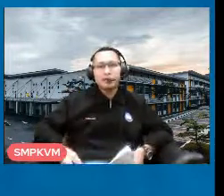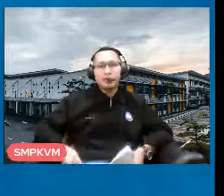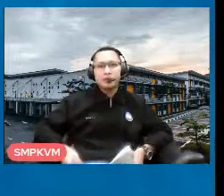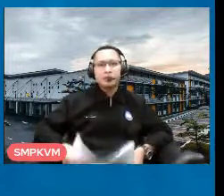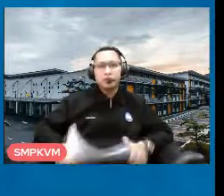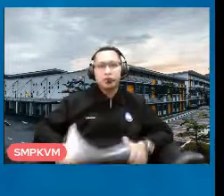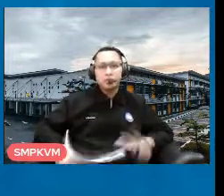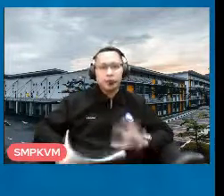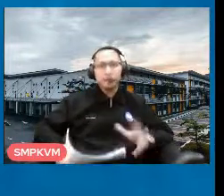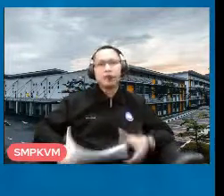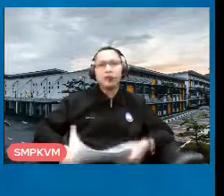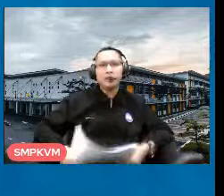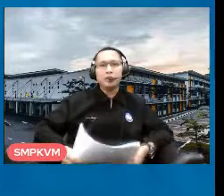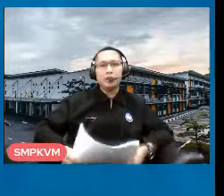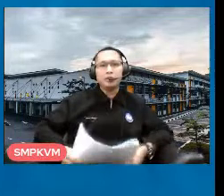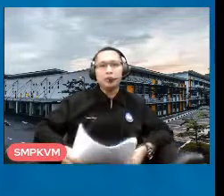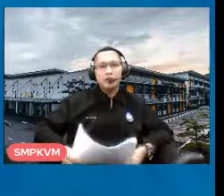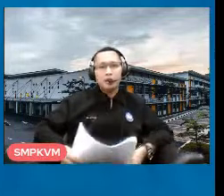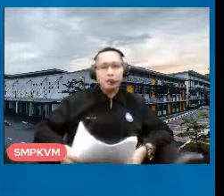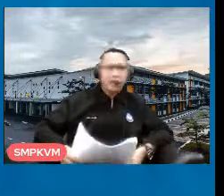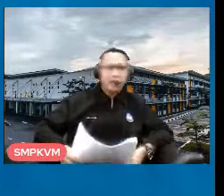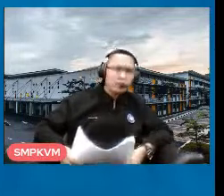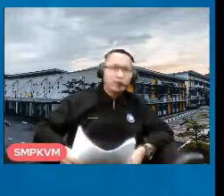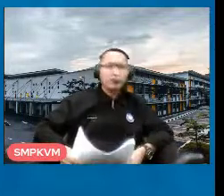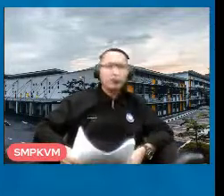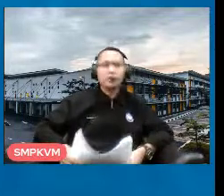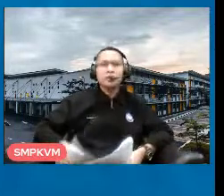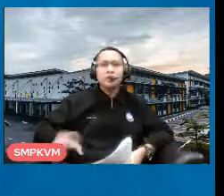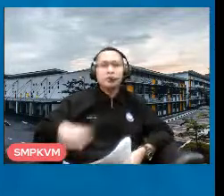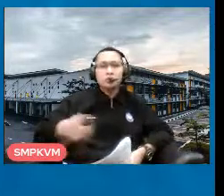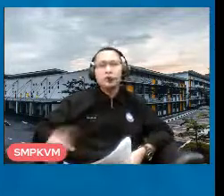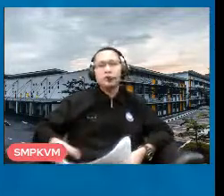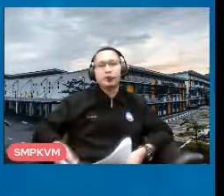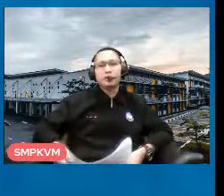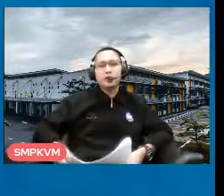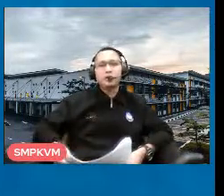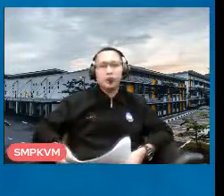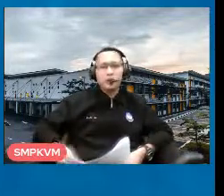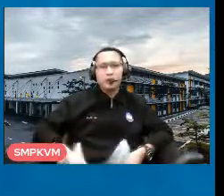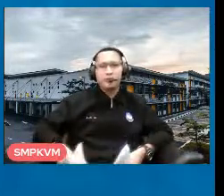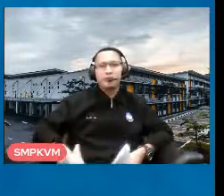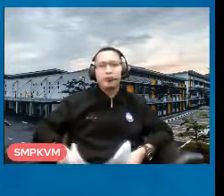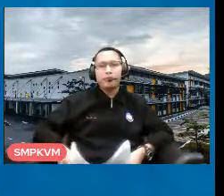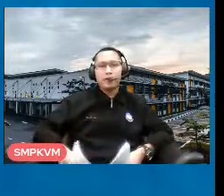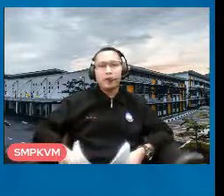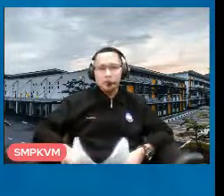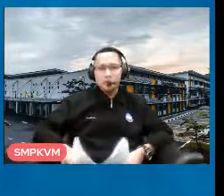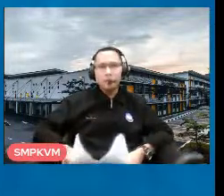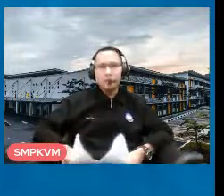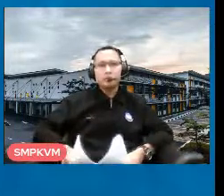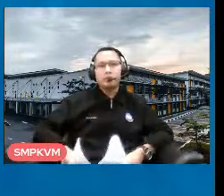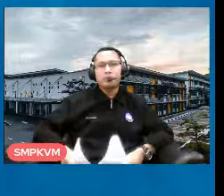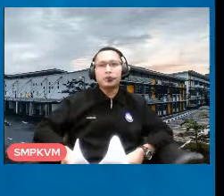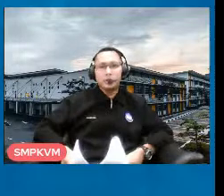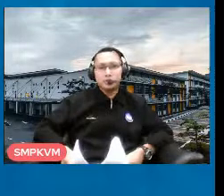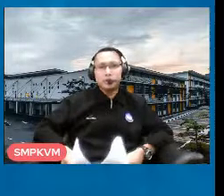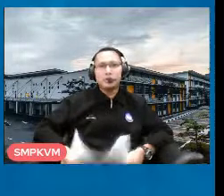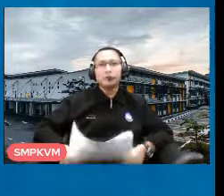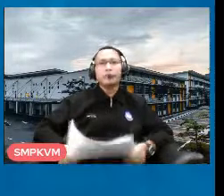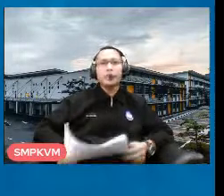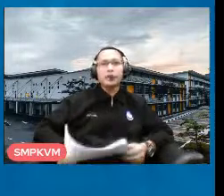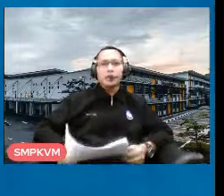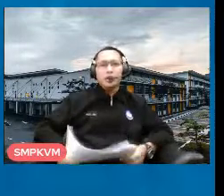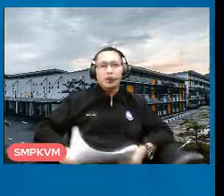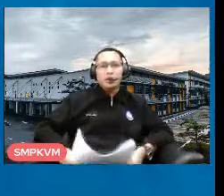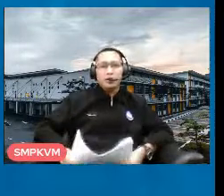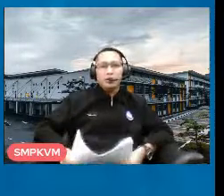Bowo jangan-jangan cubolah sekali ya Coba kalau berlaku apa-apa Subhana picek gua Jawa kamu Ponco telah